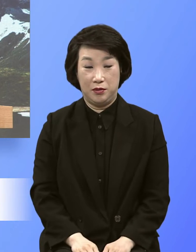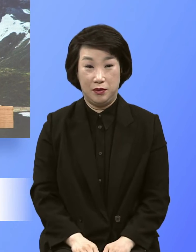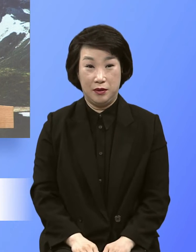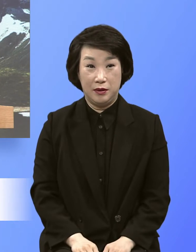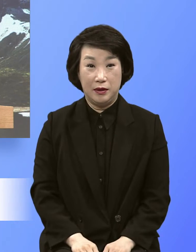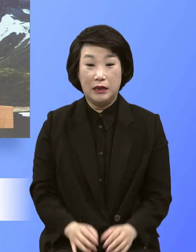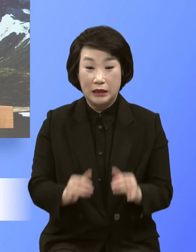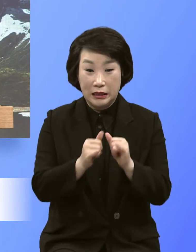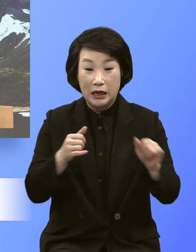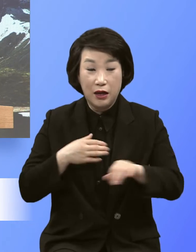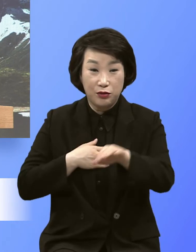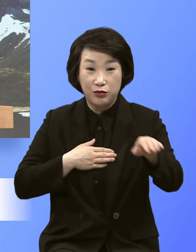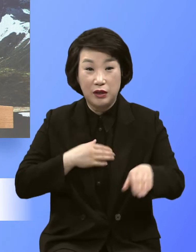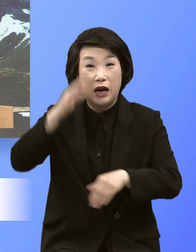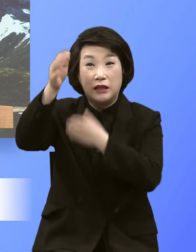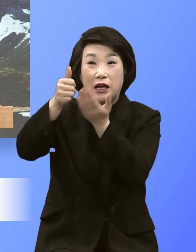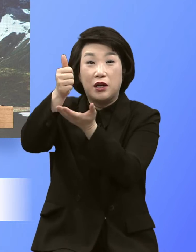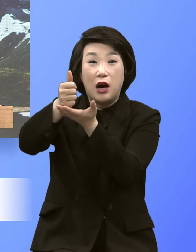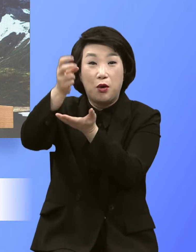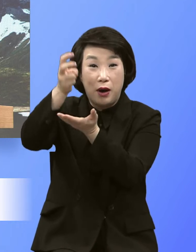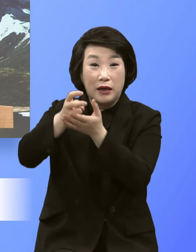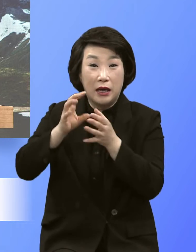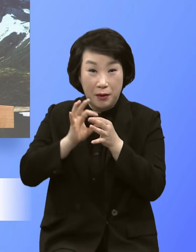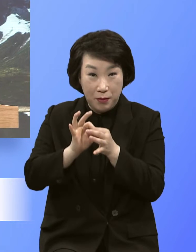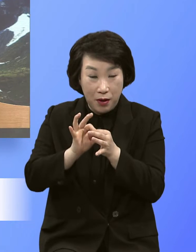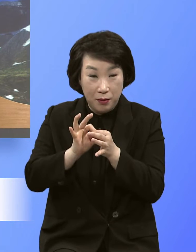하나님은 인간과의 관계의 질서를